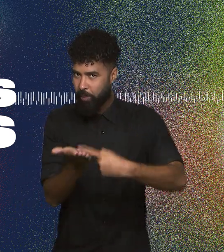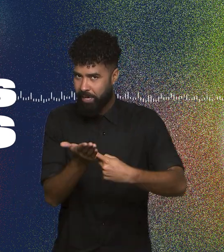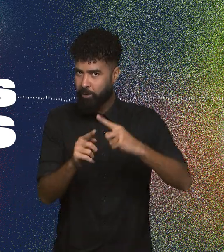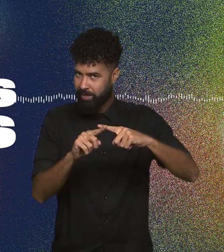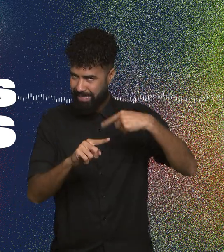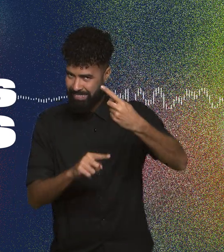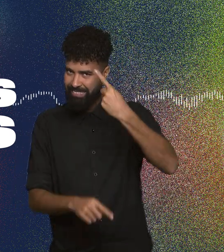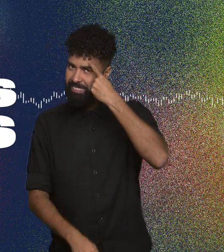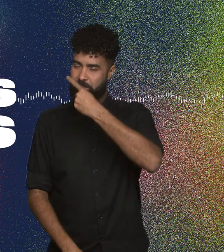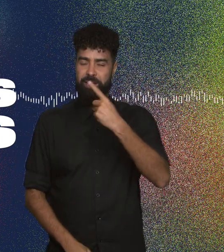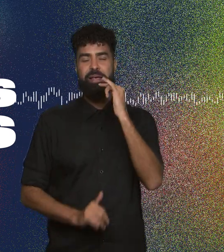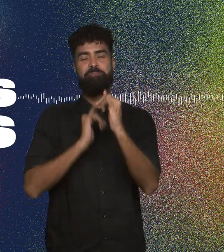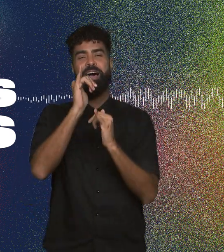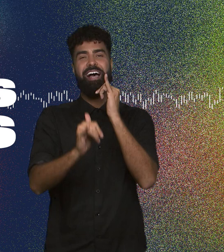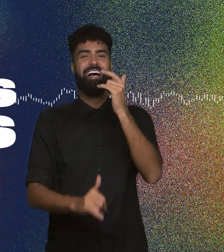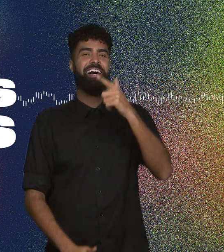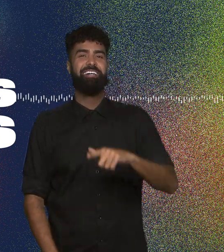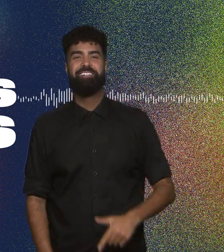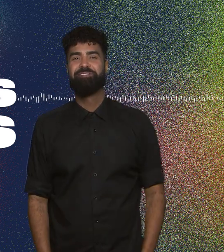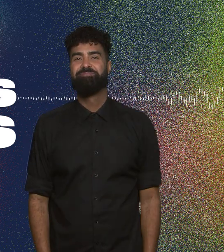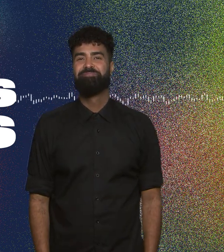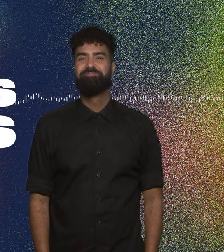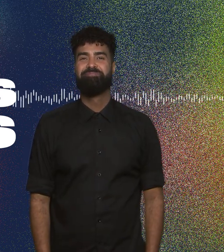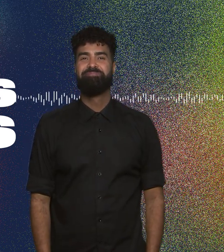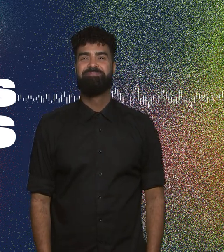próxima semana.